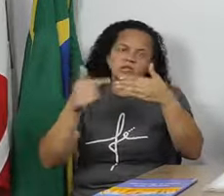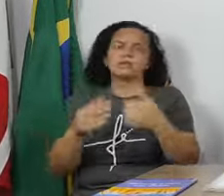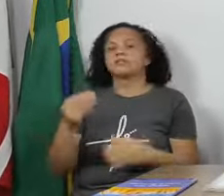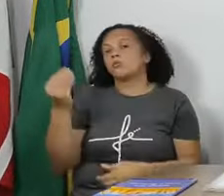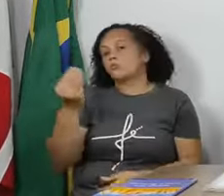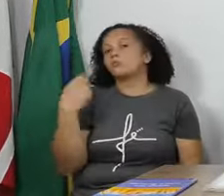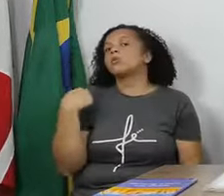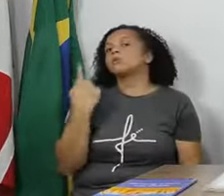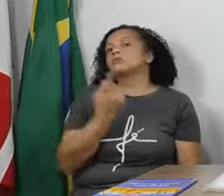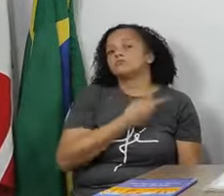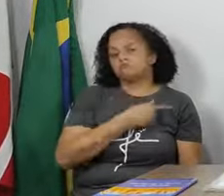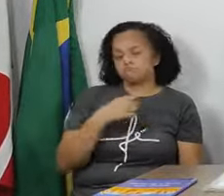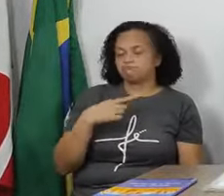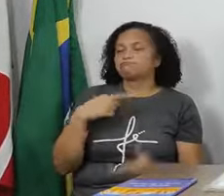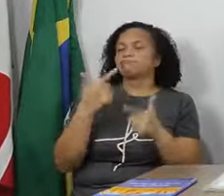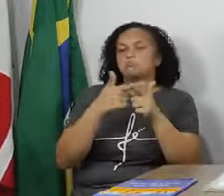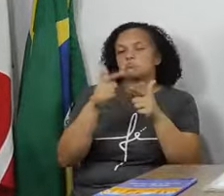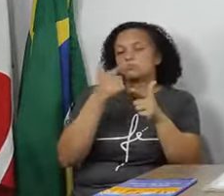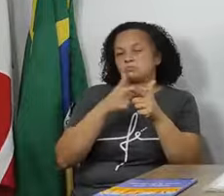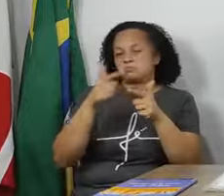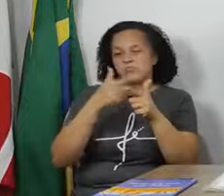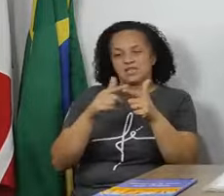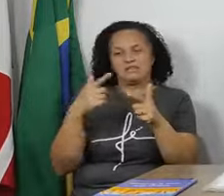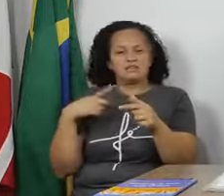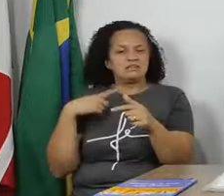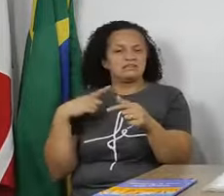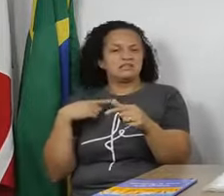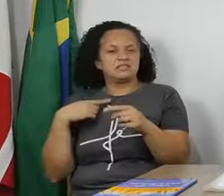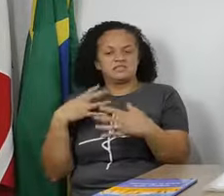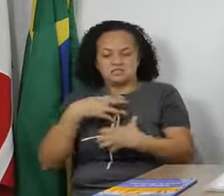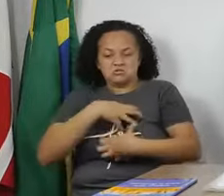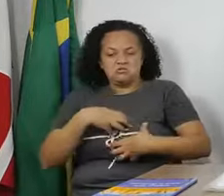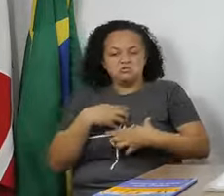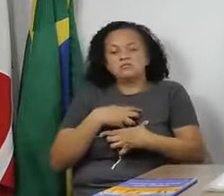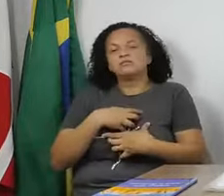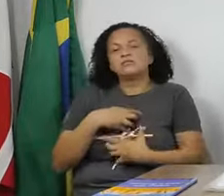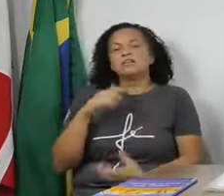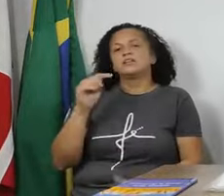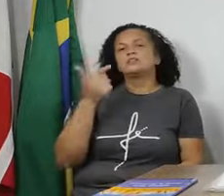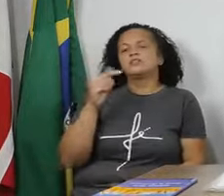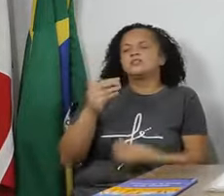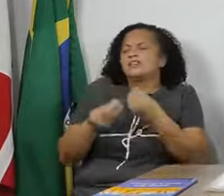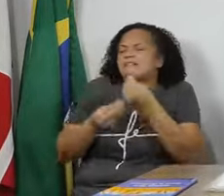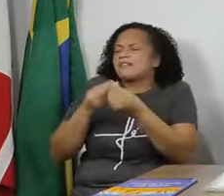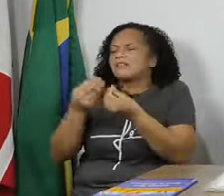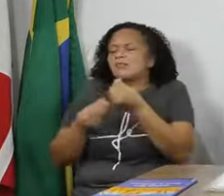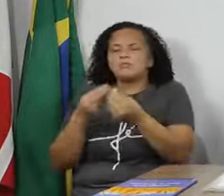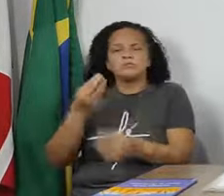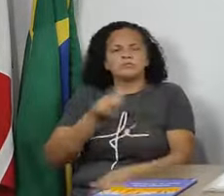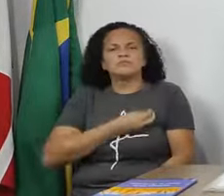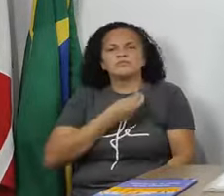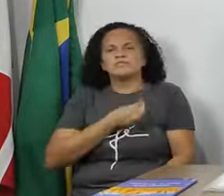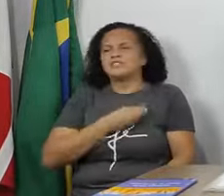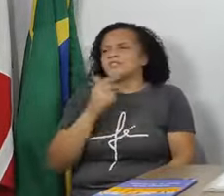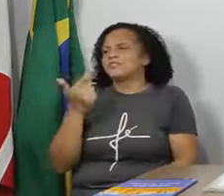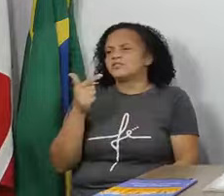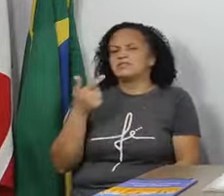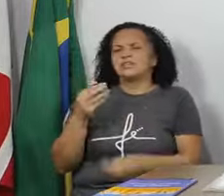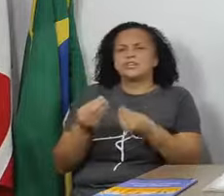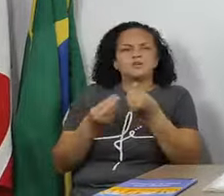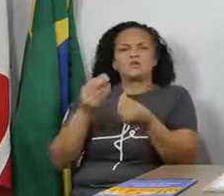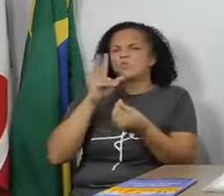luta, a gente acaba não tendo estrutura para suportar aquilo, se posicionar, se firmar na